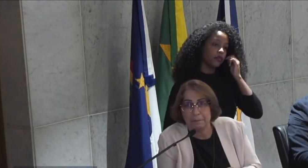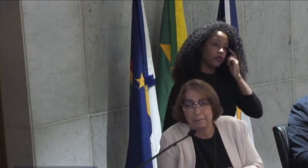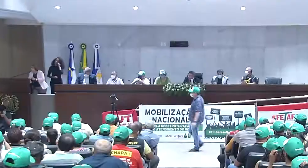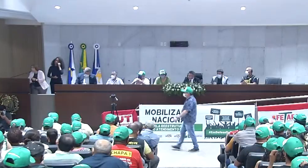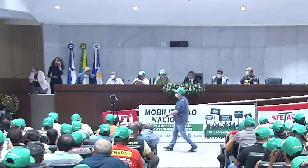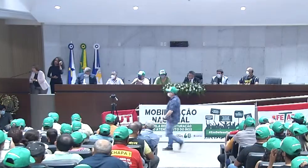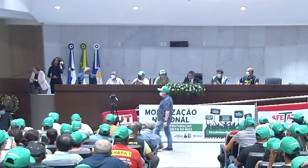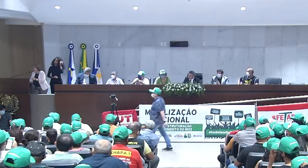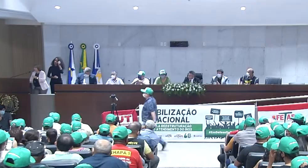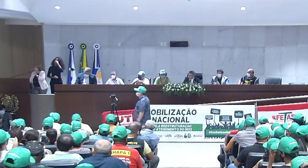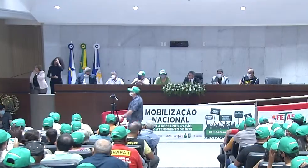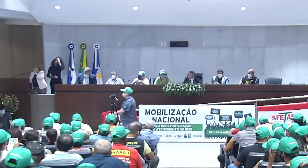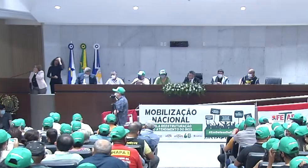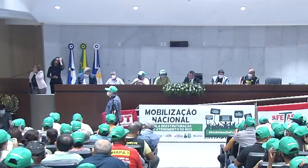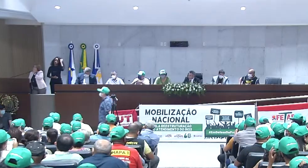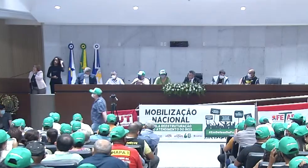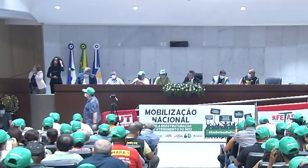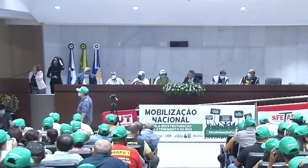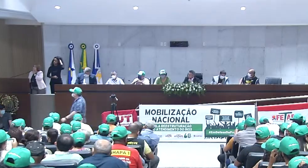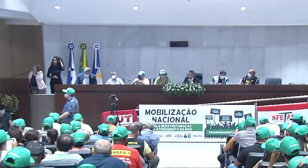André.